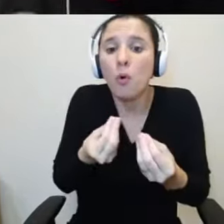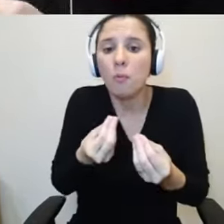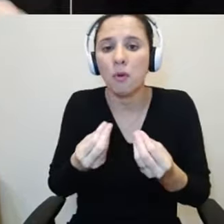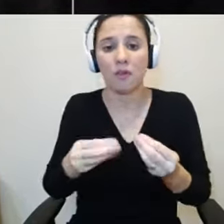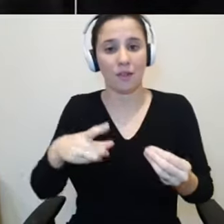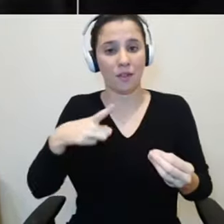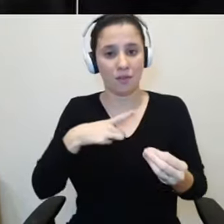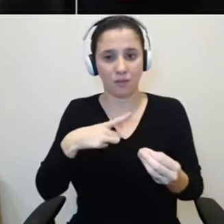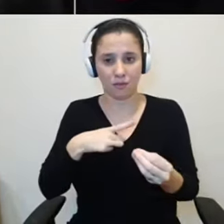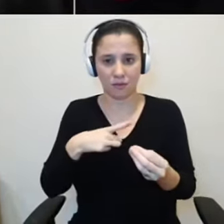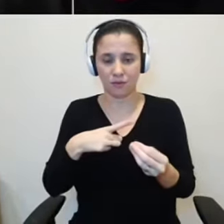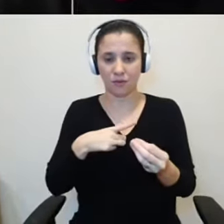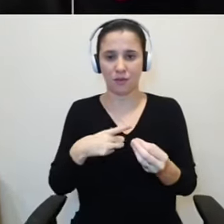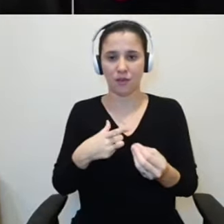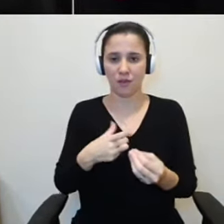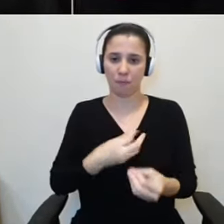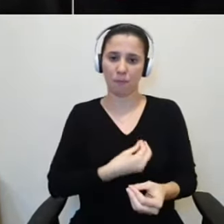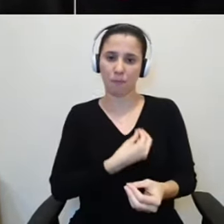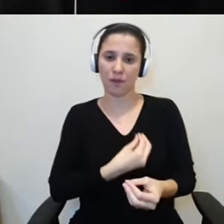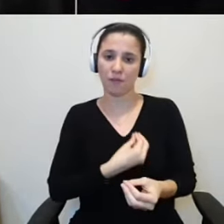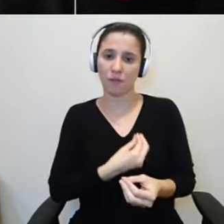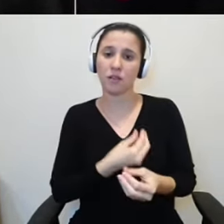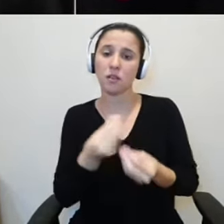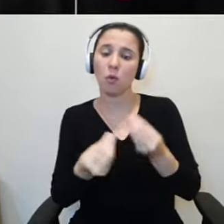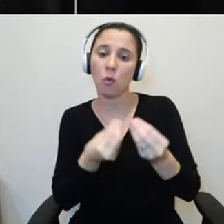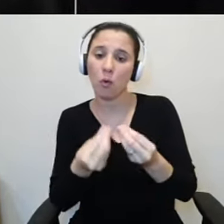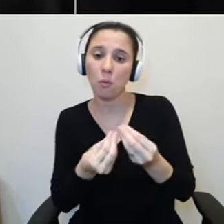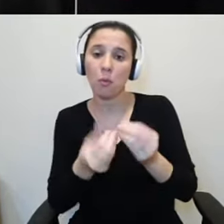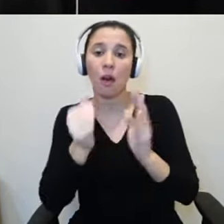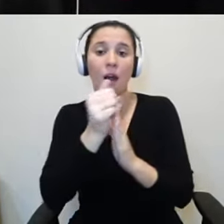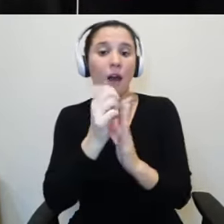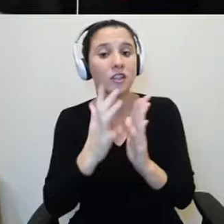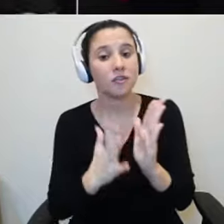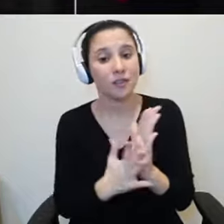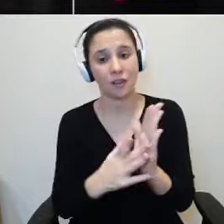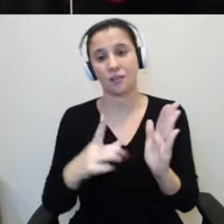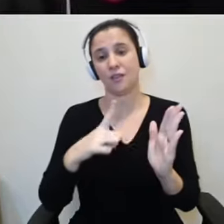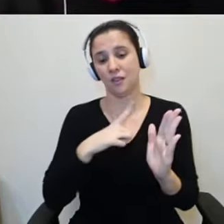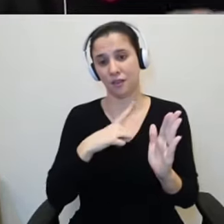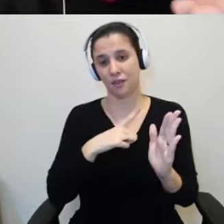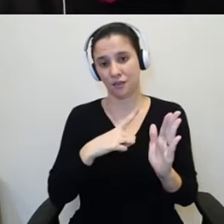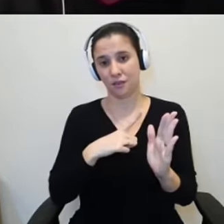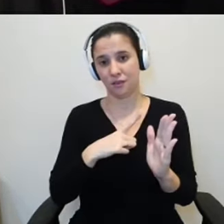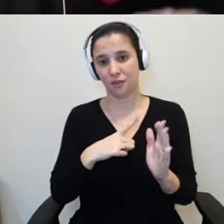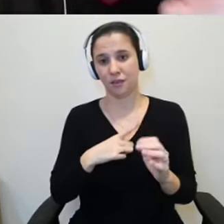acordo com as atividades que são executadas, aí a gente vai, vamos dizer assim,